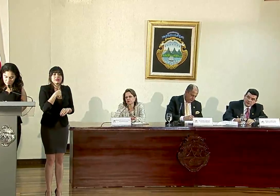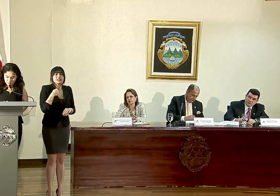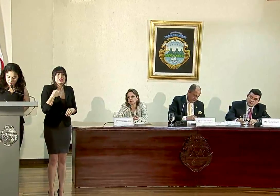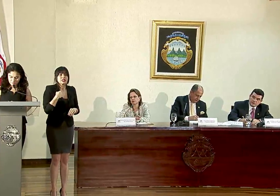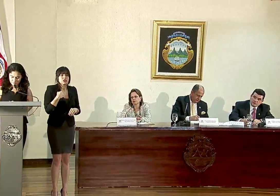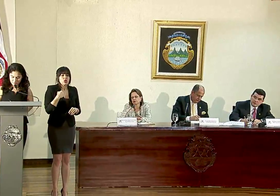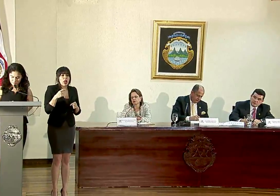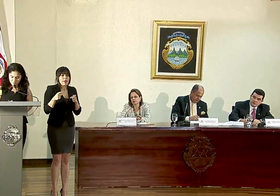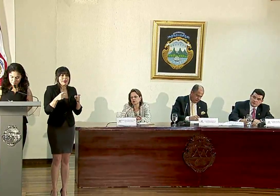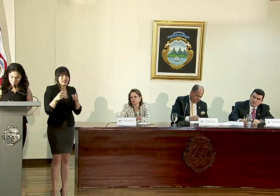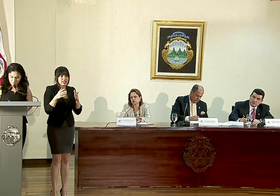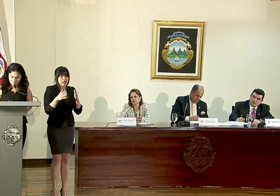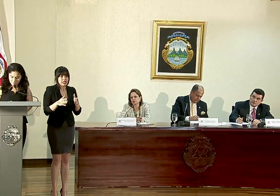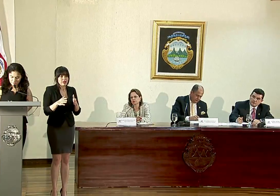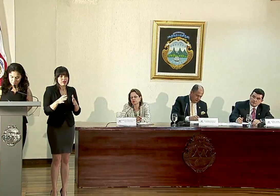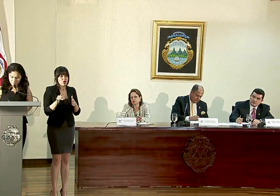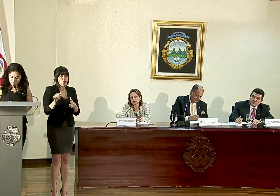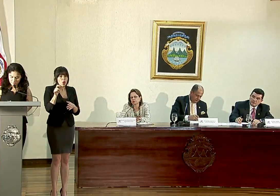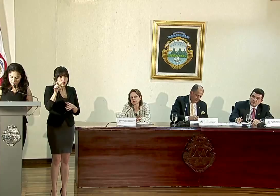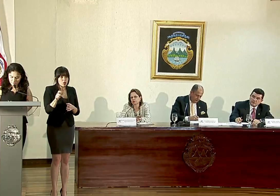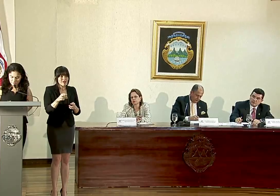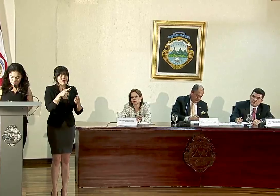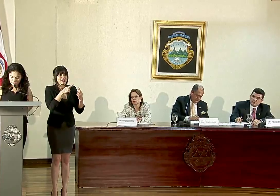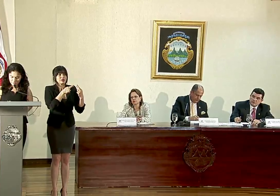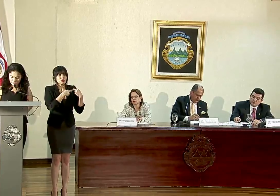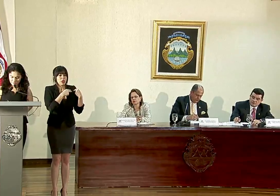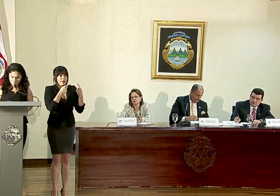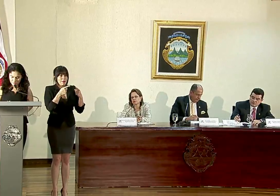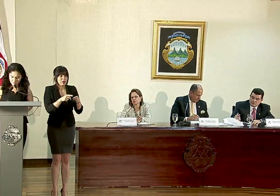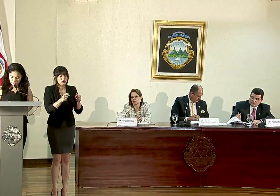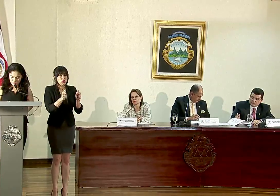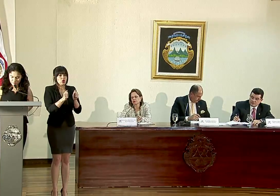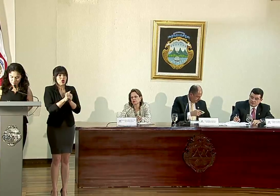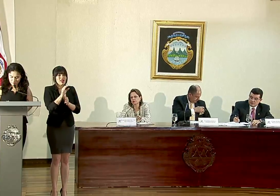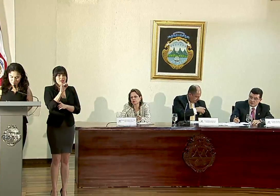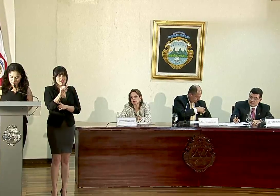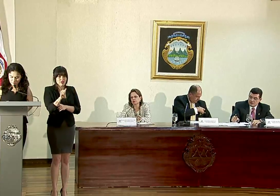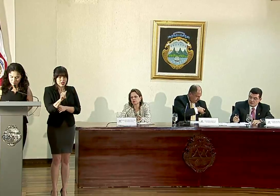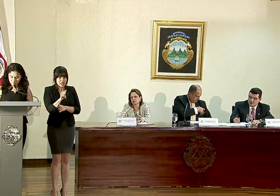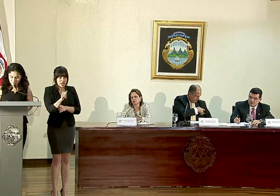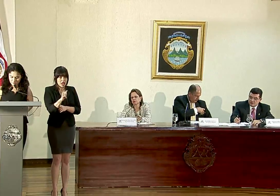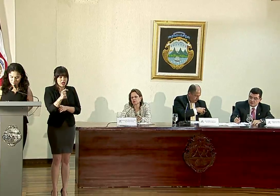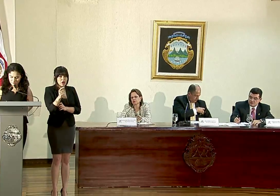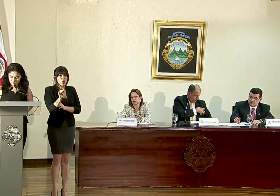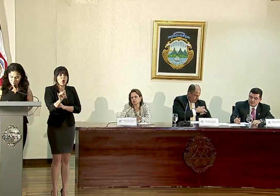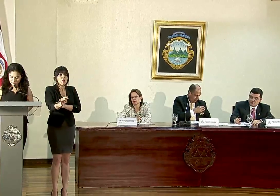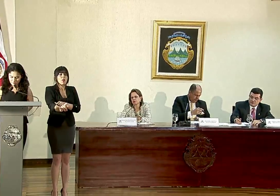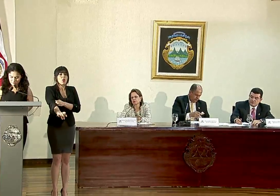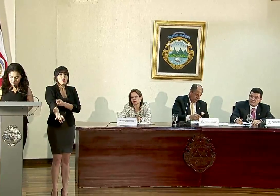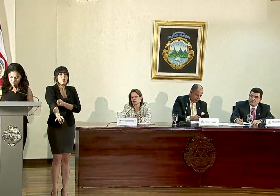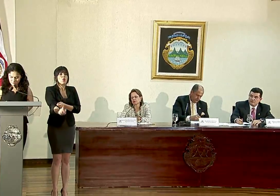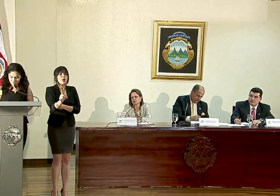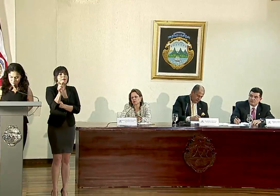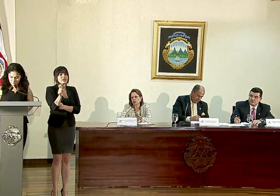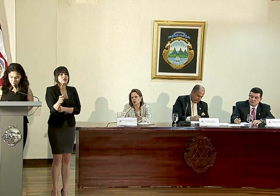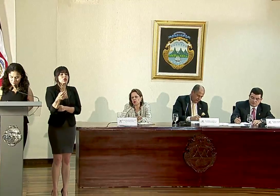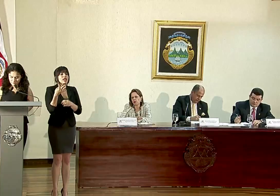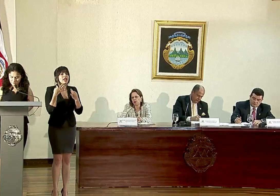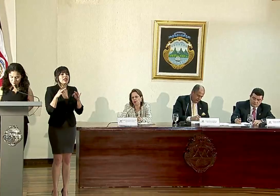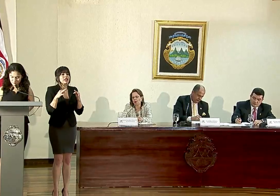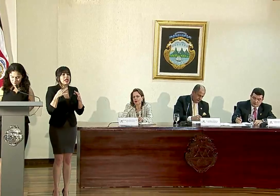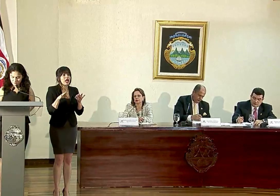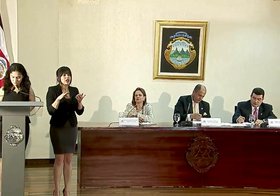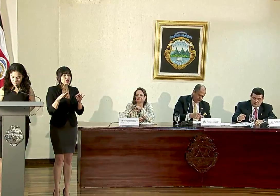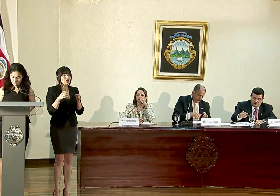administrativo como un responsable de lo ocurrido con el FIA sino más bien como una persona que trató de